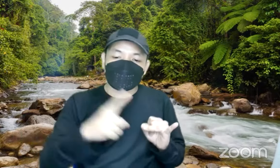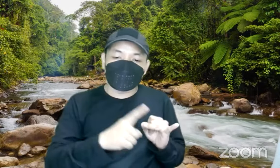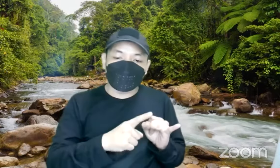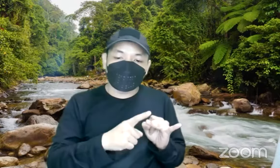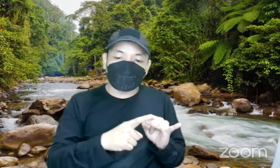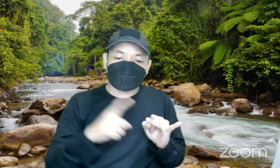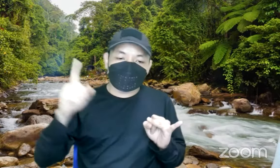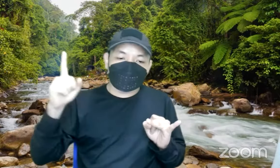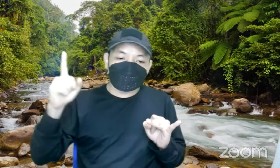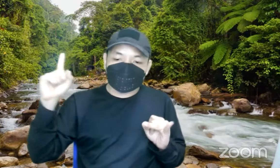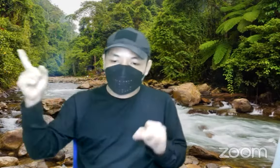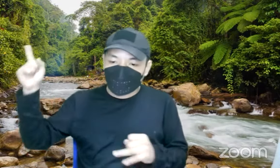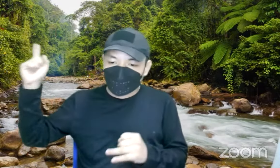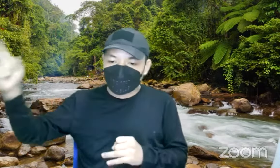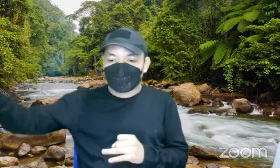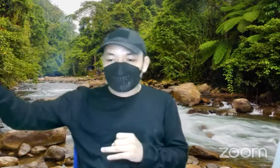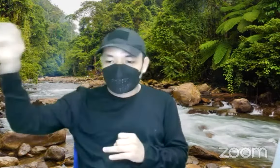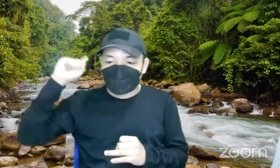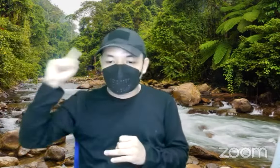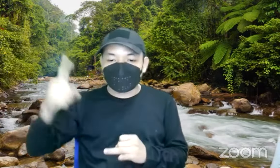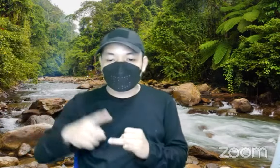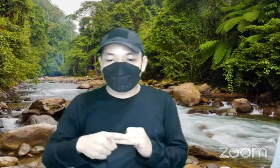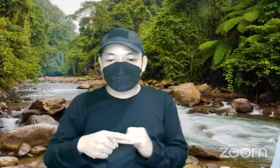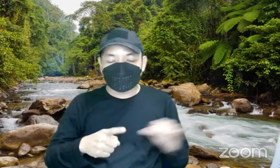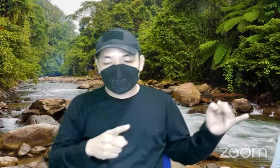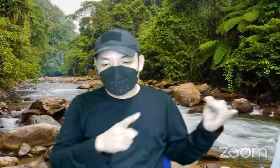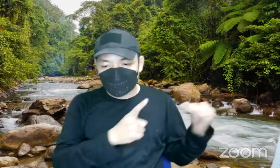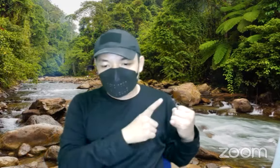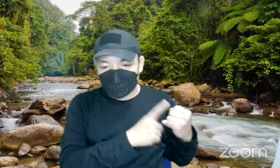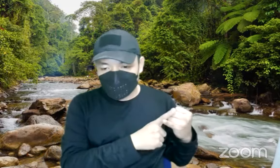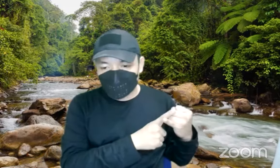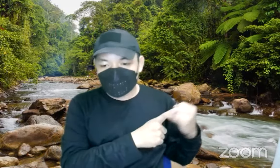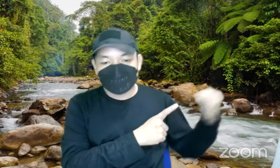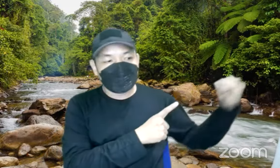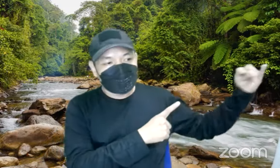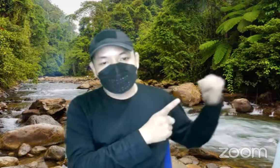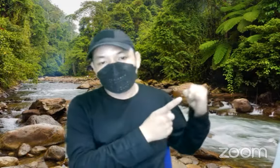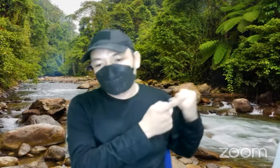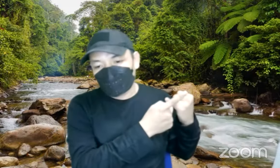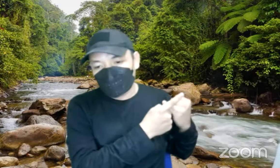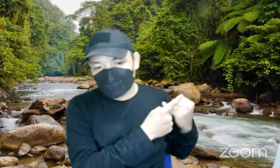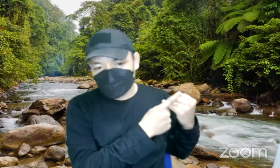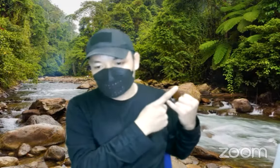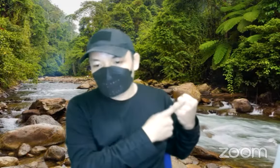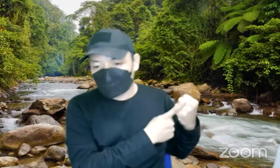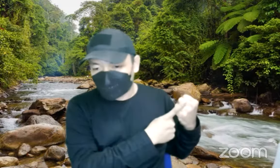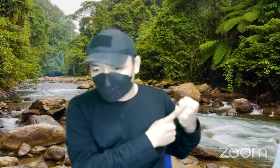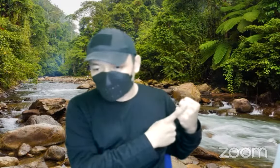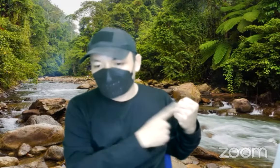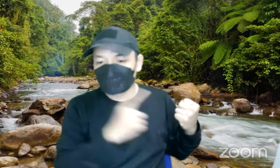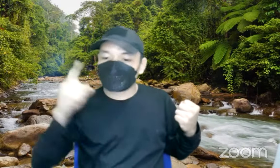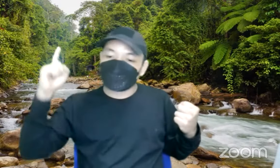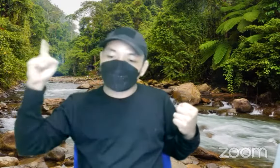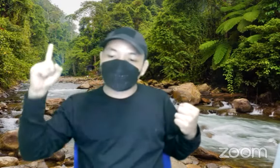ထွက်ပြေးသွားတဲ့စစ်ကောင်စီတပ်ဖွဲ့ဝင်တွေကိုပြန်ခေါ်တဲ့ဥစ္စာအလုပ်လည်းတွေ့မှာပါဓာတ်ပုံတွေနော်လေရင်တော်မှရုပ်ဆိုးနှံပြေးပဲနော်ပြီးရင်ချ